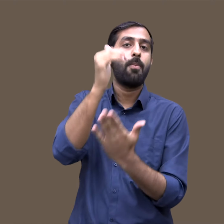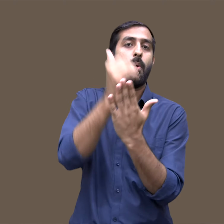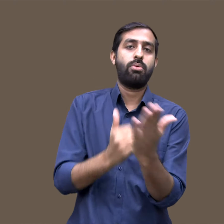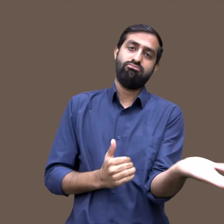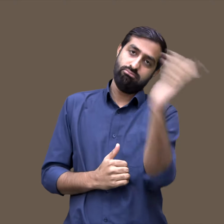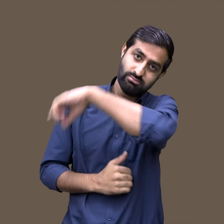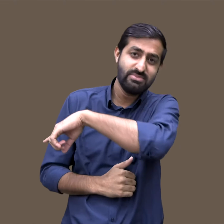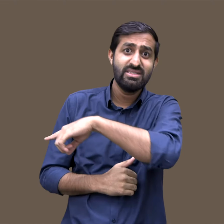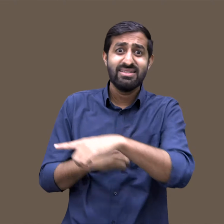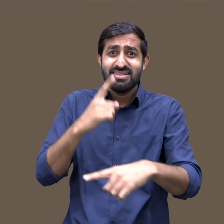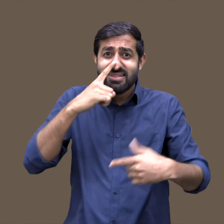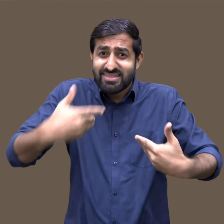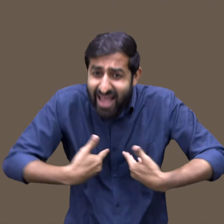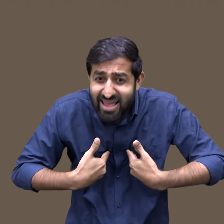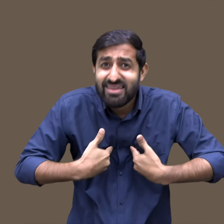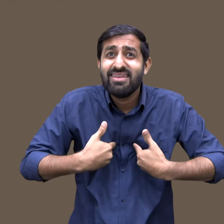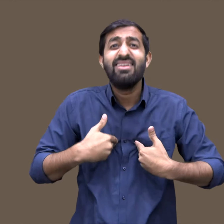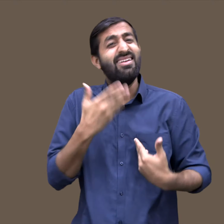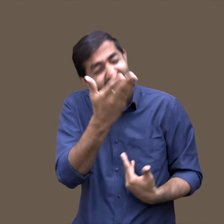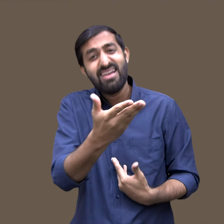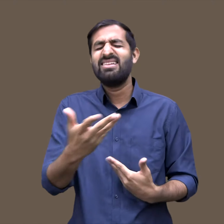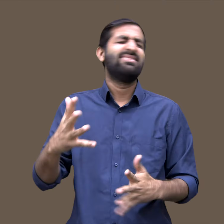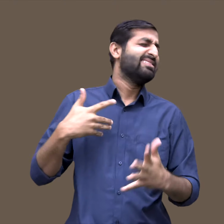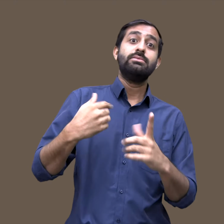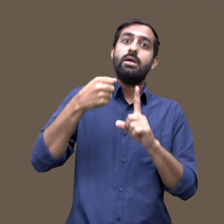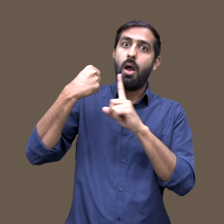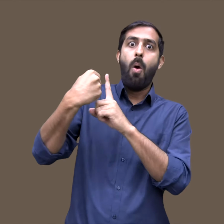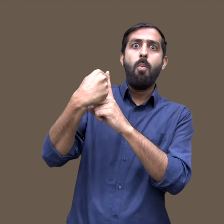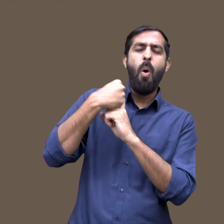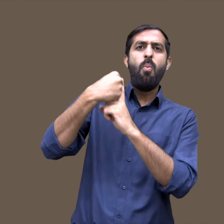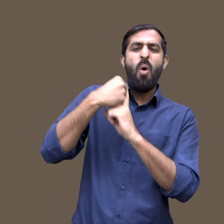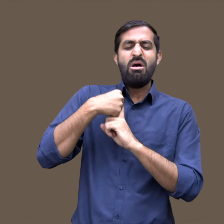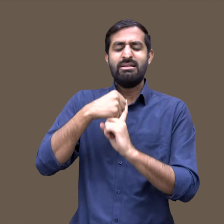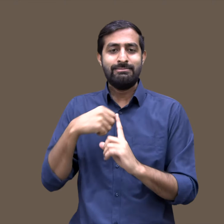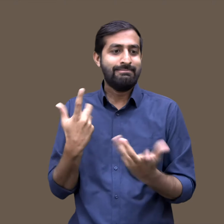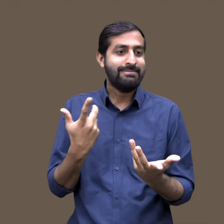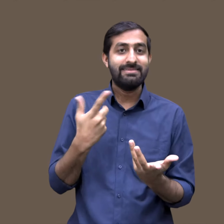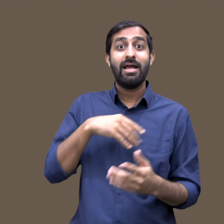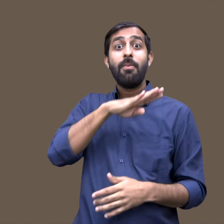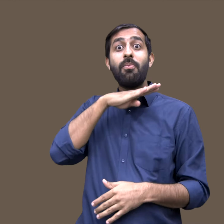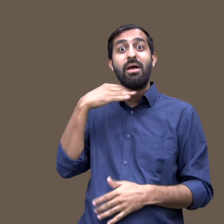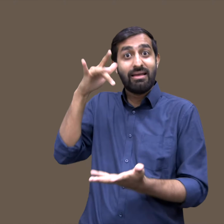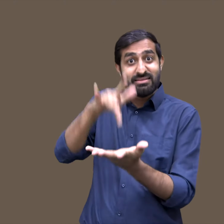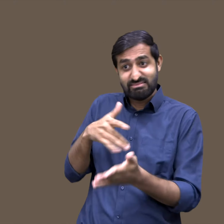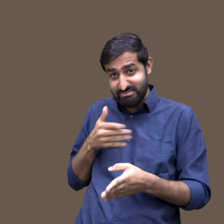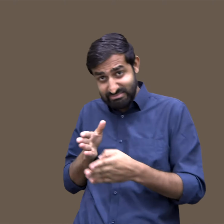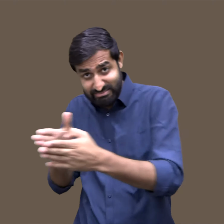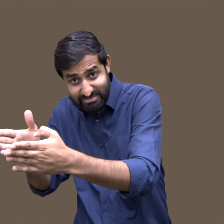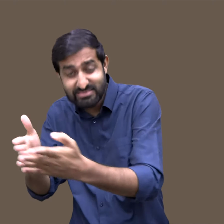एक समारोह में गाना पड़ेगा। दुलारी गाने नहीं जाना चाहती थी, परंतु वह लाचार थी। वह असमंजस में